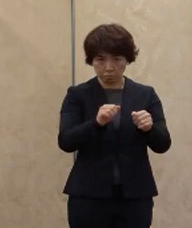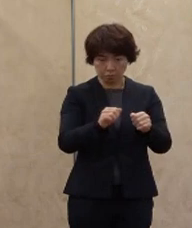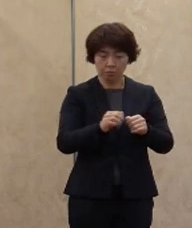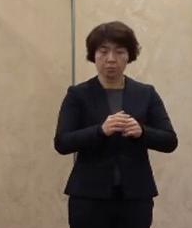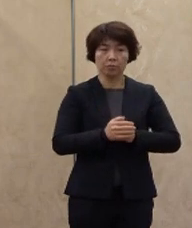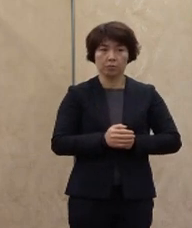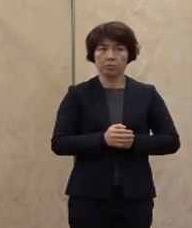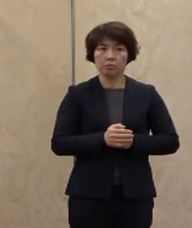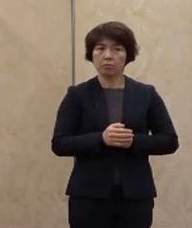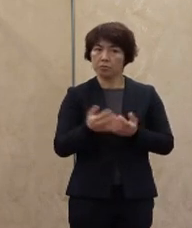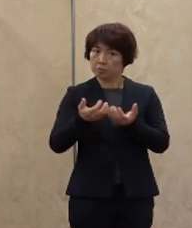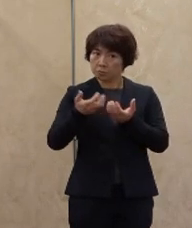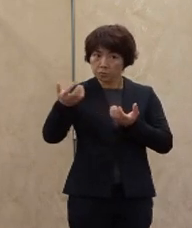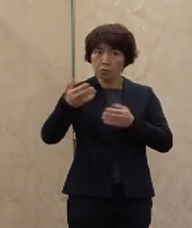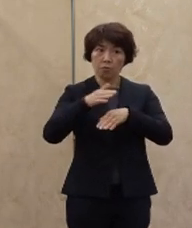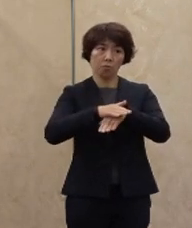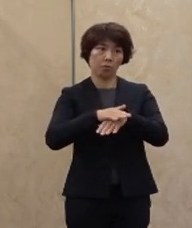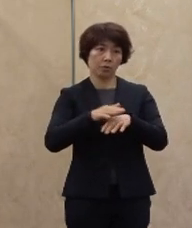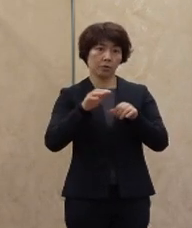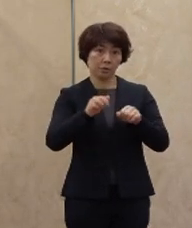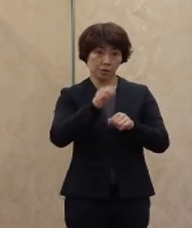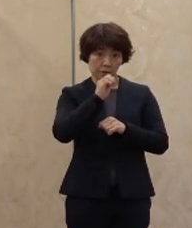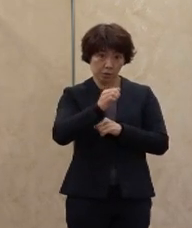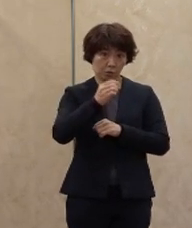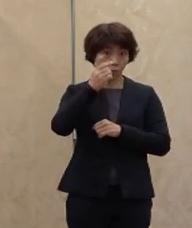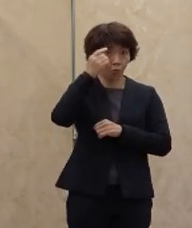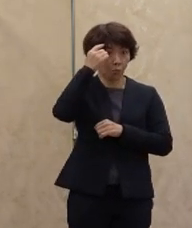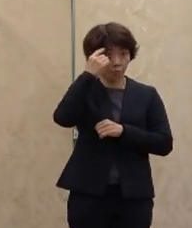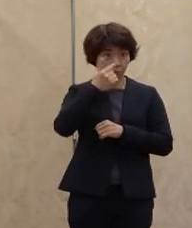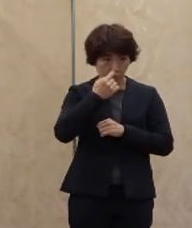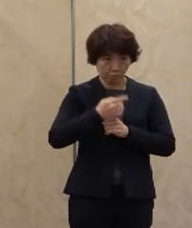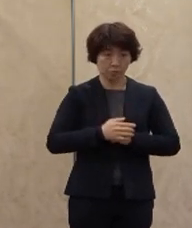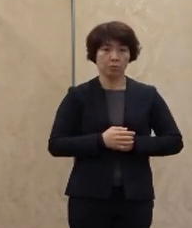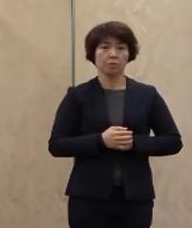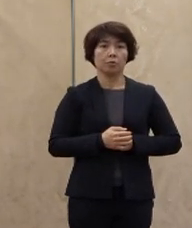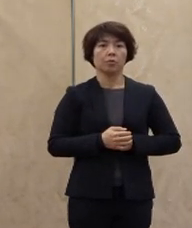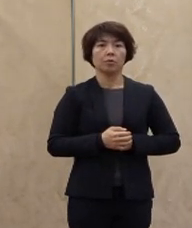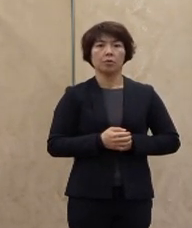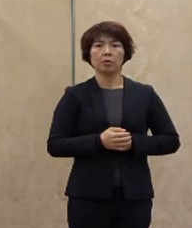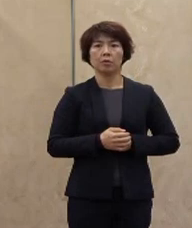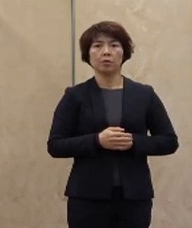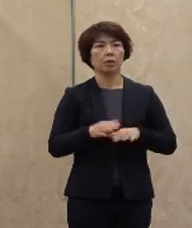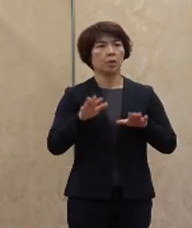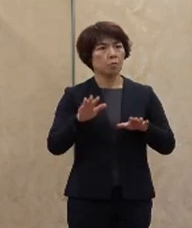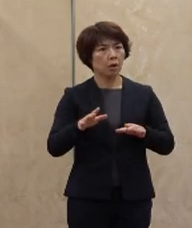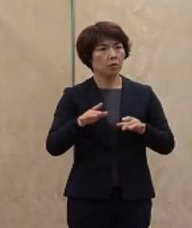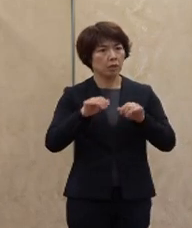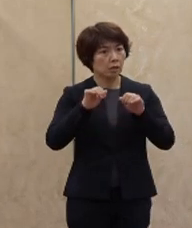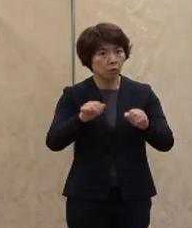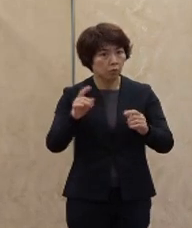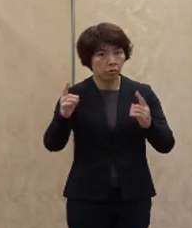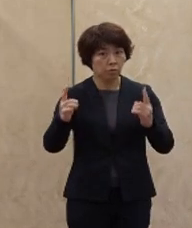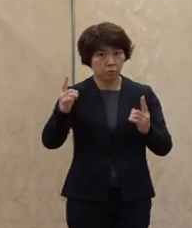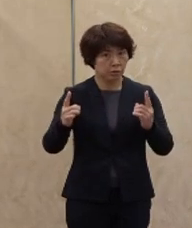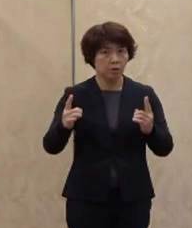でやればいいんじゃないかなとは思いますけどね。ちょっと今じゃあどっちがやるのということまで詳しくは考えてないです